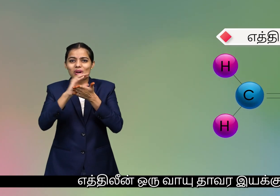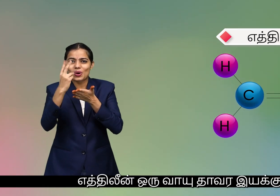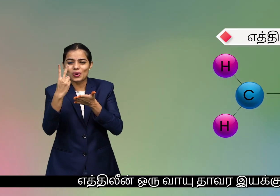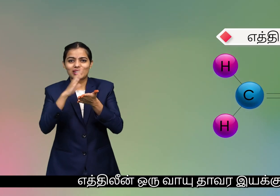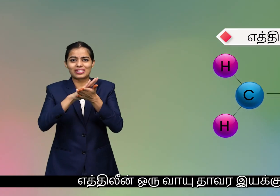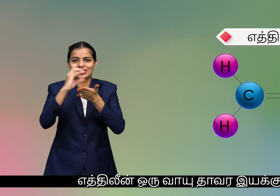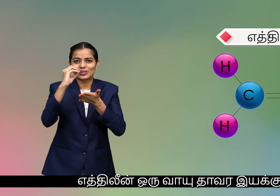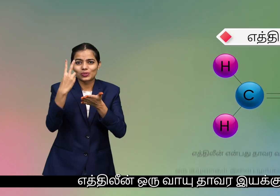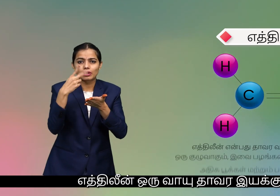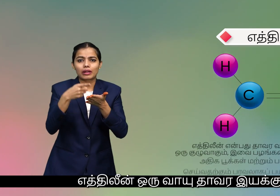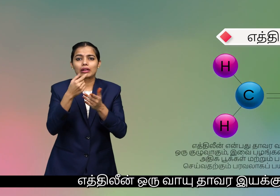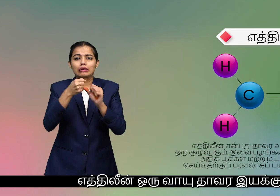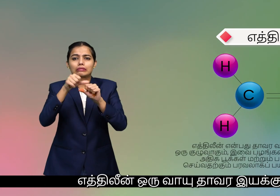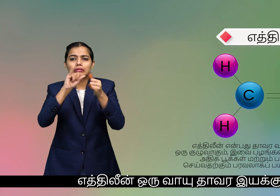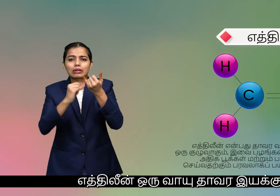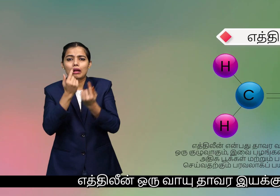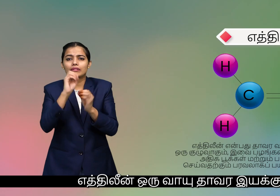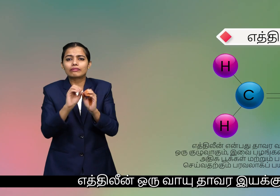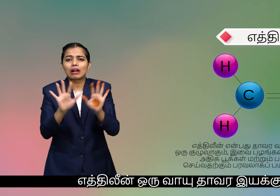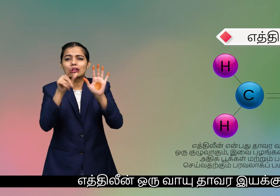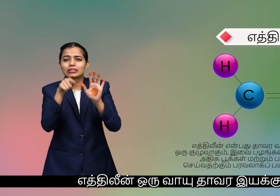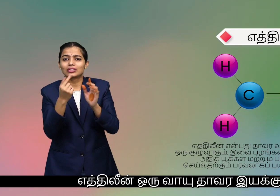எத்திலின் ஒரு வாயு தாவர இயக்குநீர்.